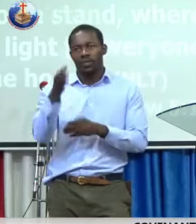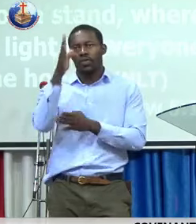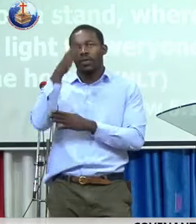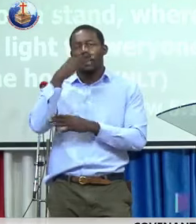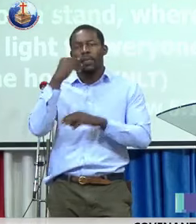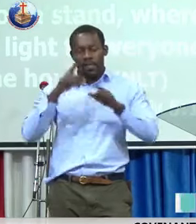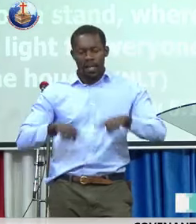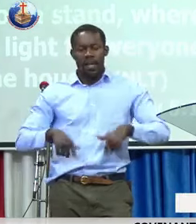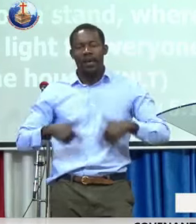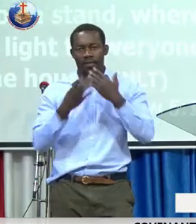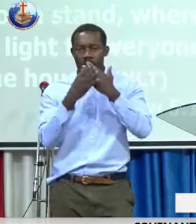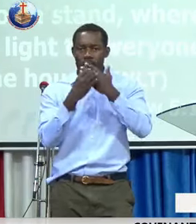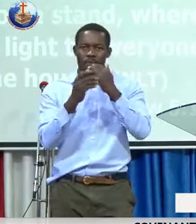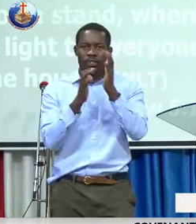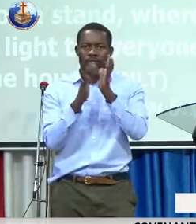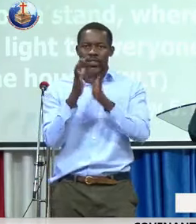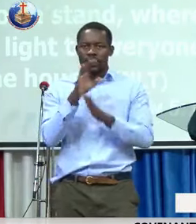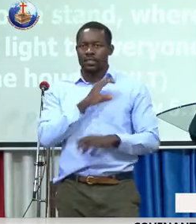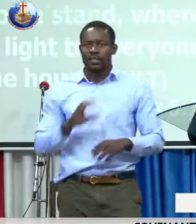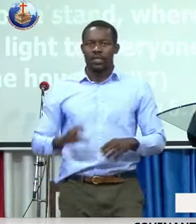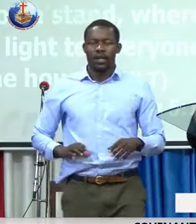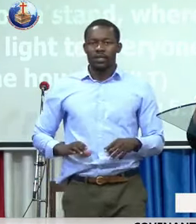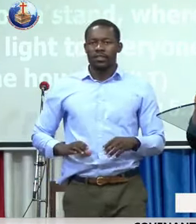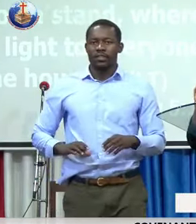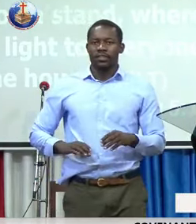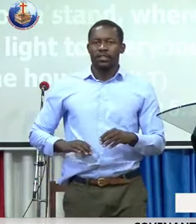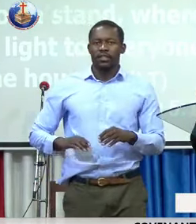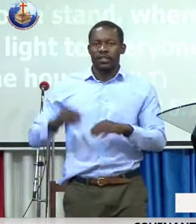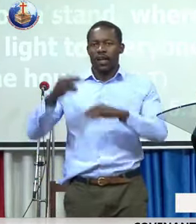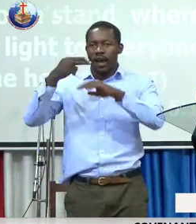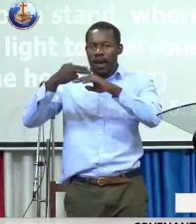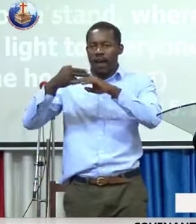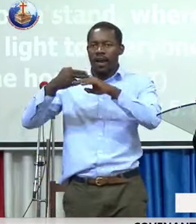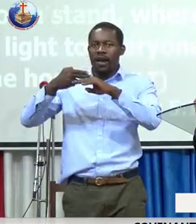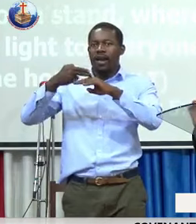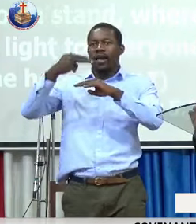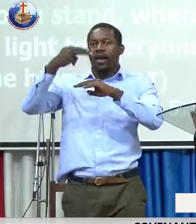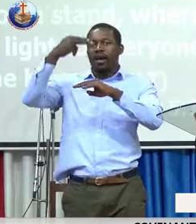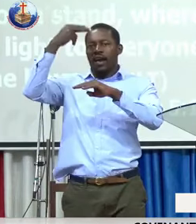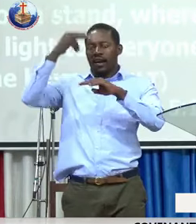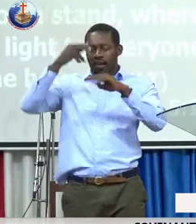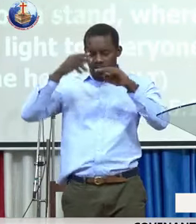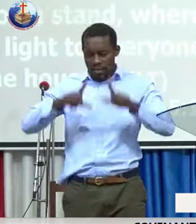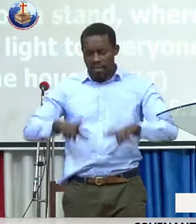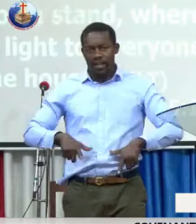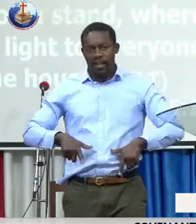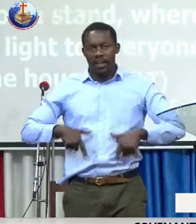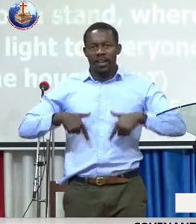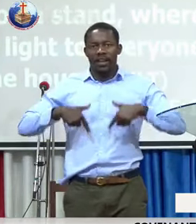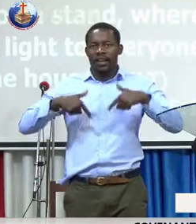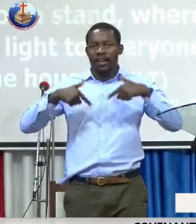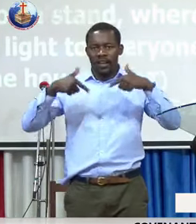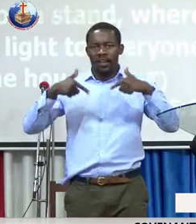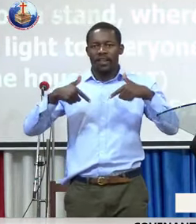kuishi kama watoto wa Mungu. And let me say a higher standard of moral living. Na acha